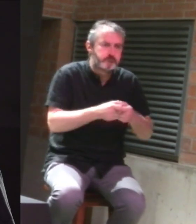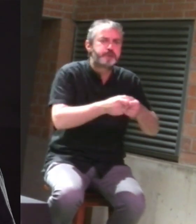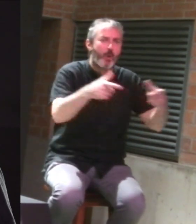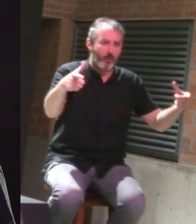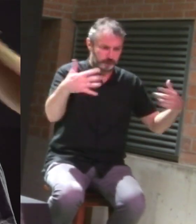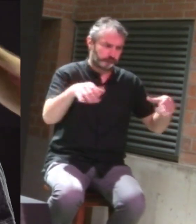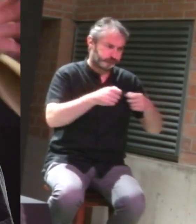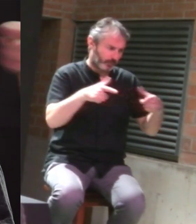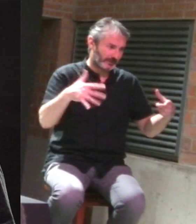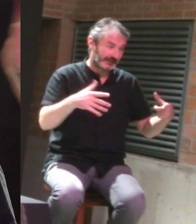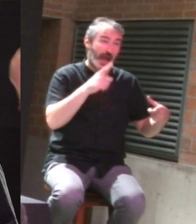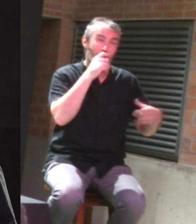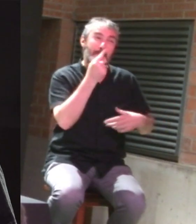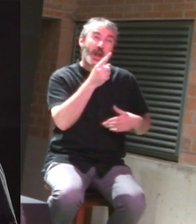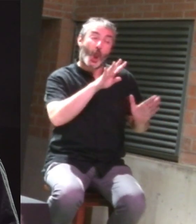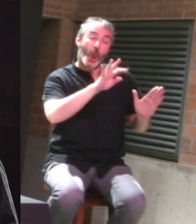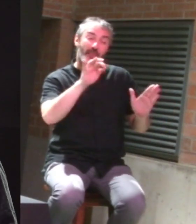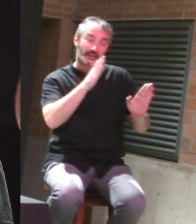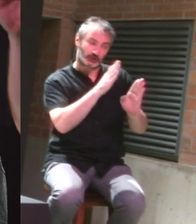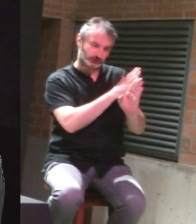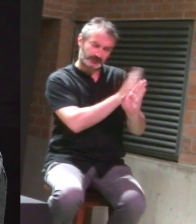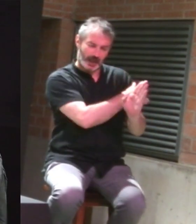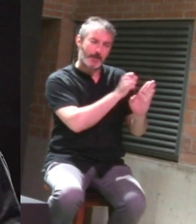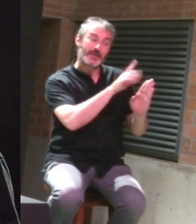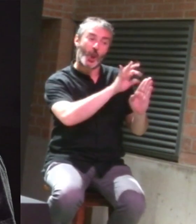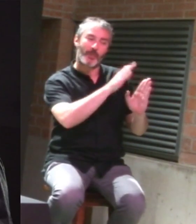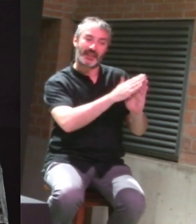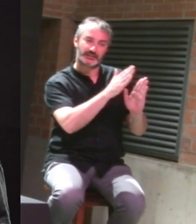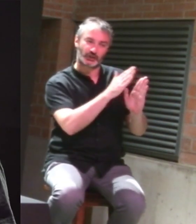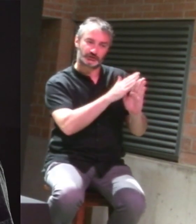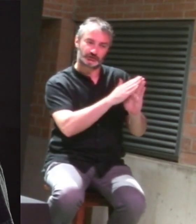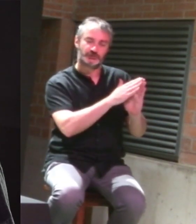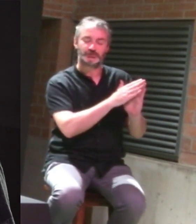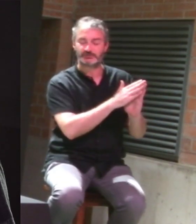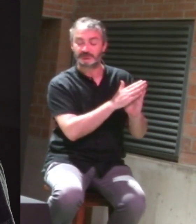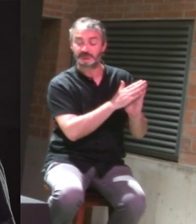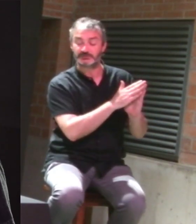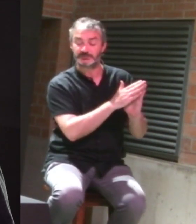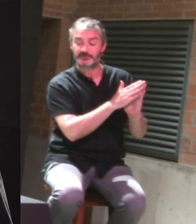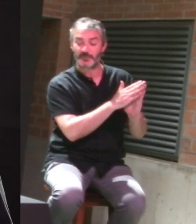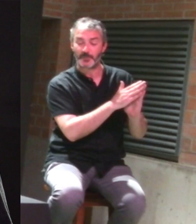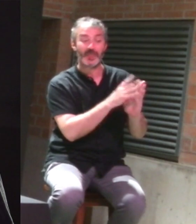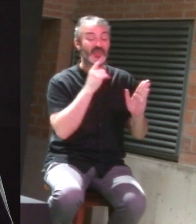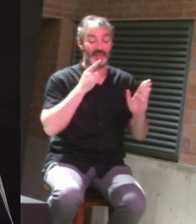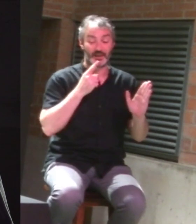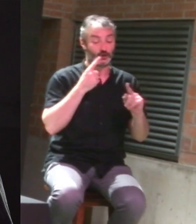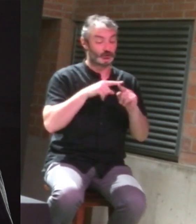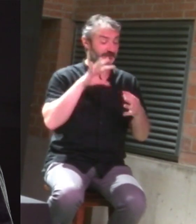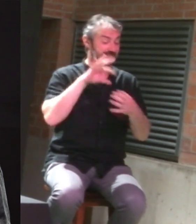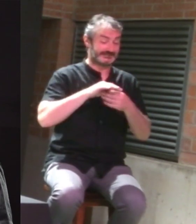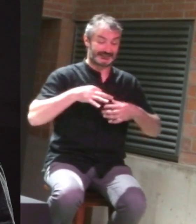significativa. Hacia 1900, para que veáis un poco la proporción, ¿no? Algunos datos siempre vienen bien, las actividades